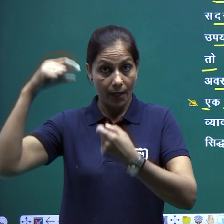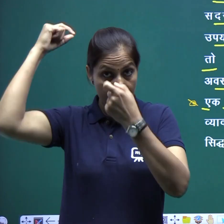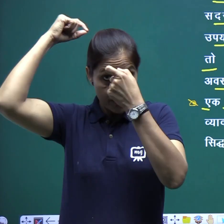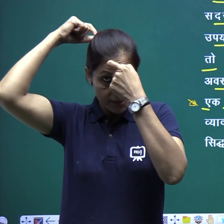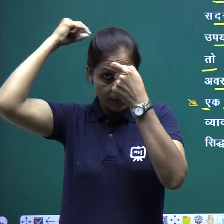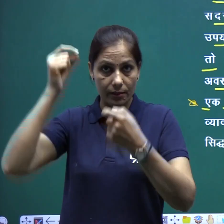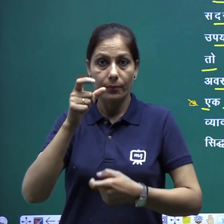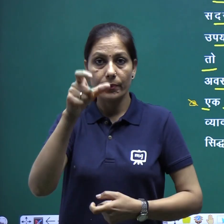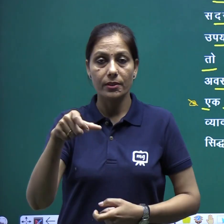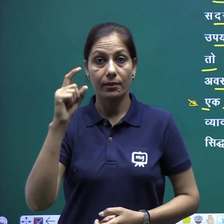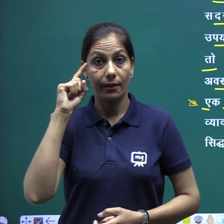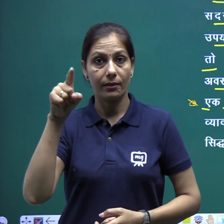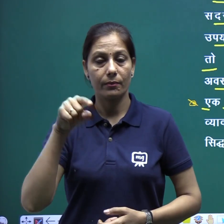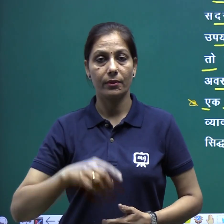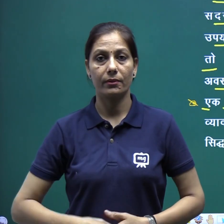राजनीतिज्ञ के लिए भी